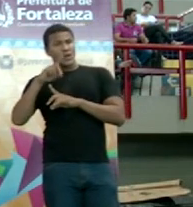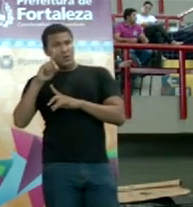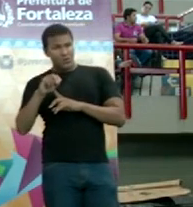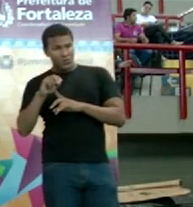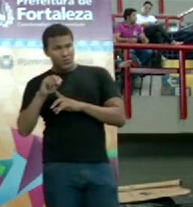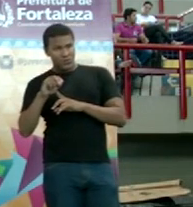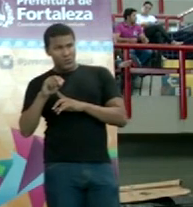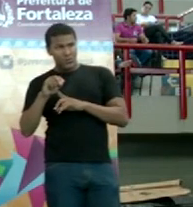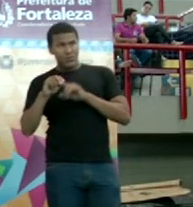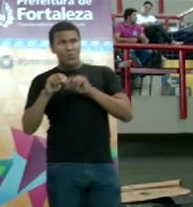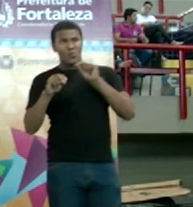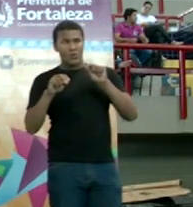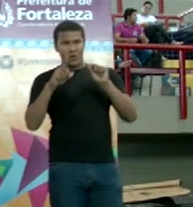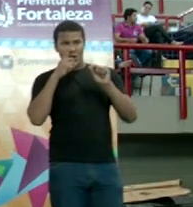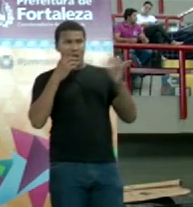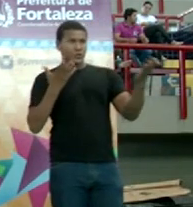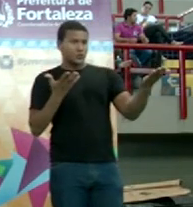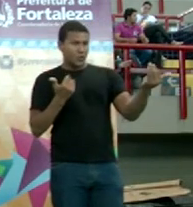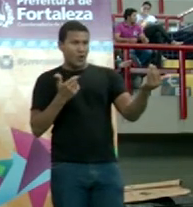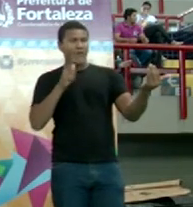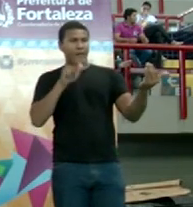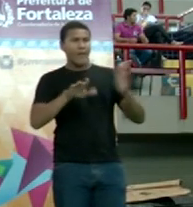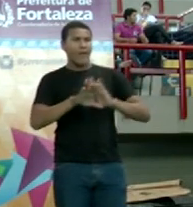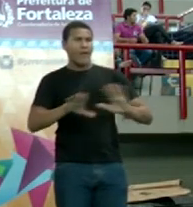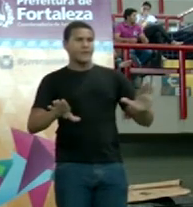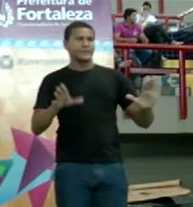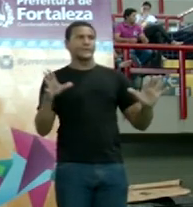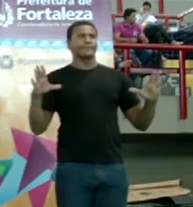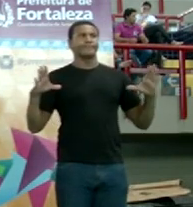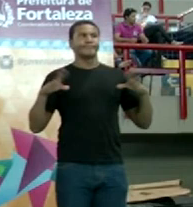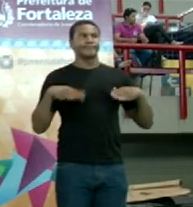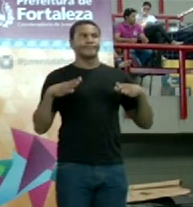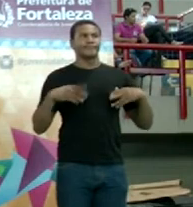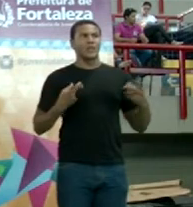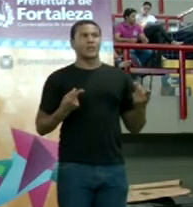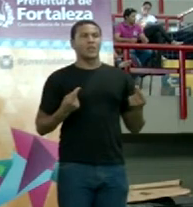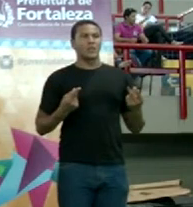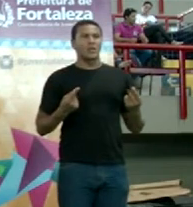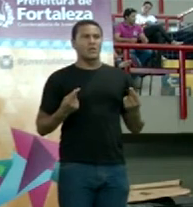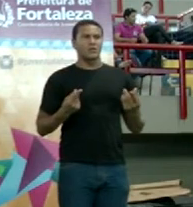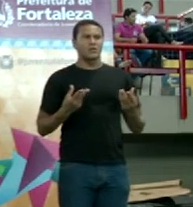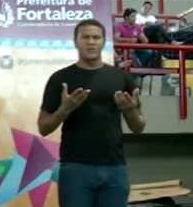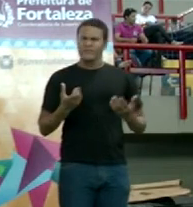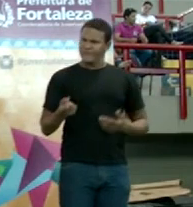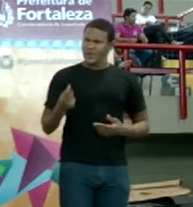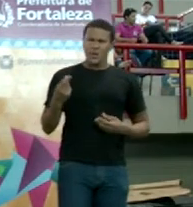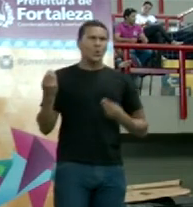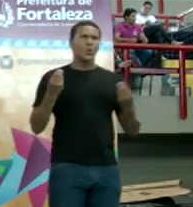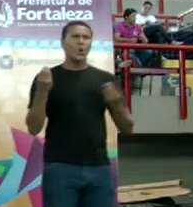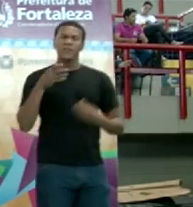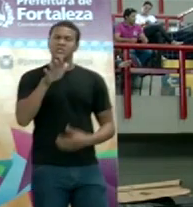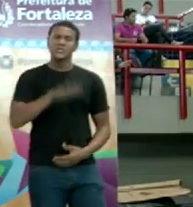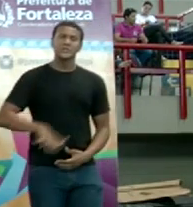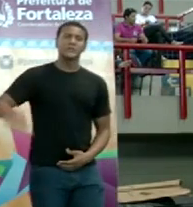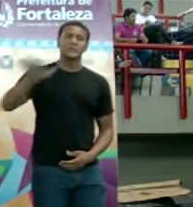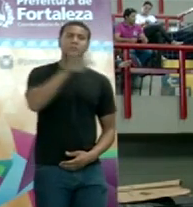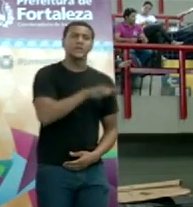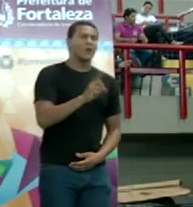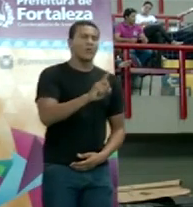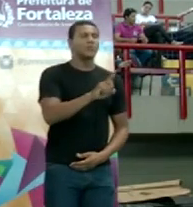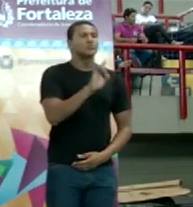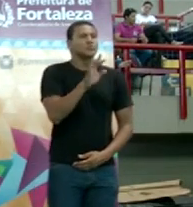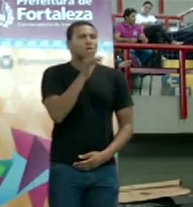assim, os jovens ficam impunes. Professora, como salvar uma generalização para não perder pontos na